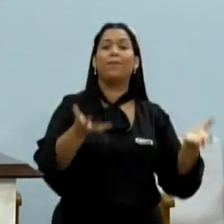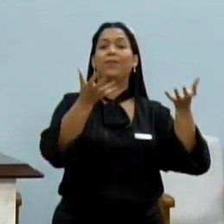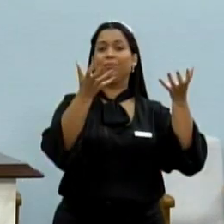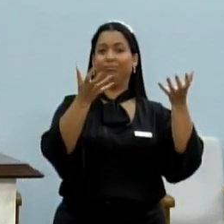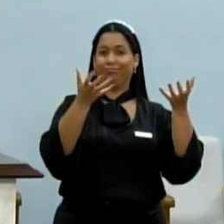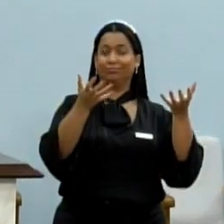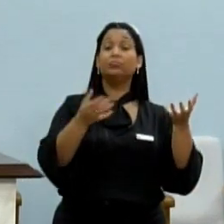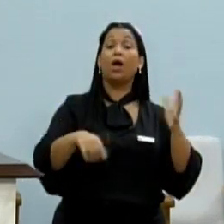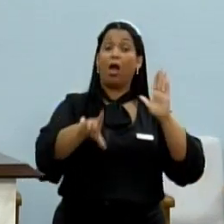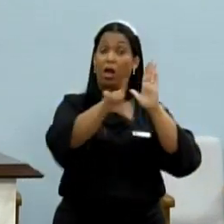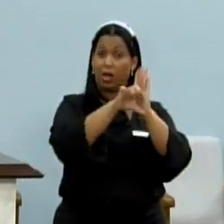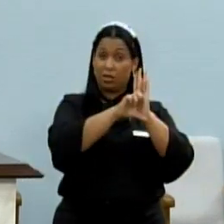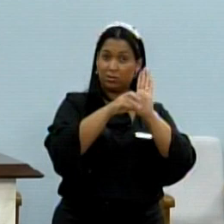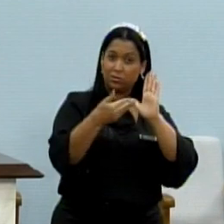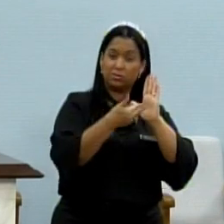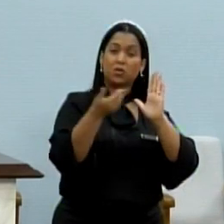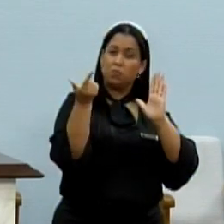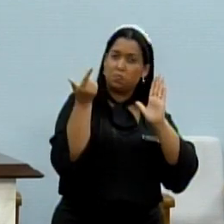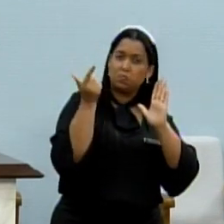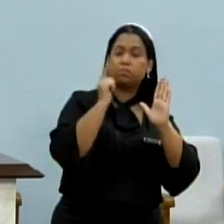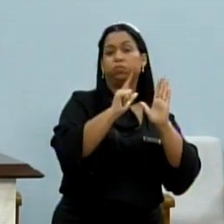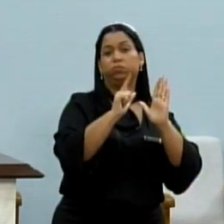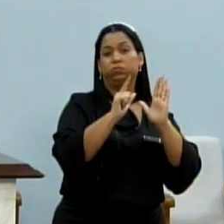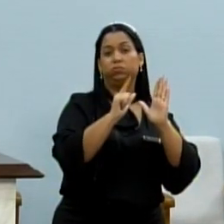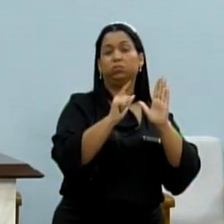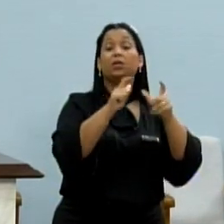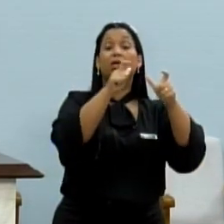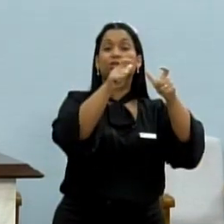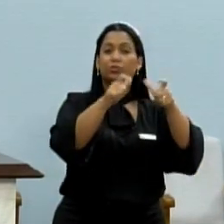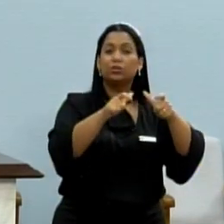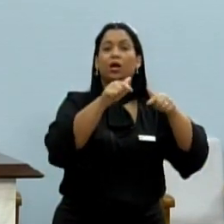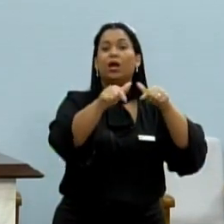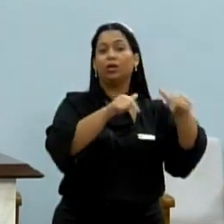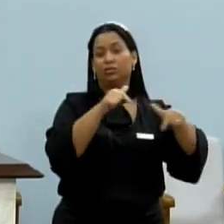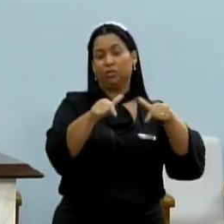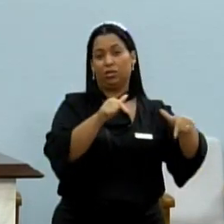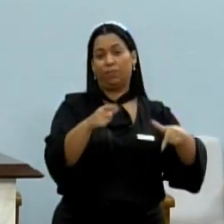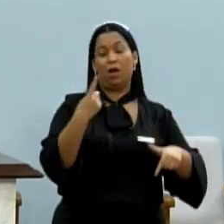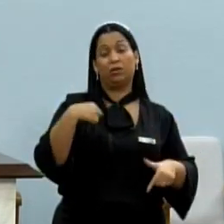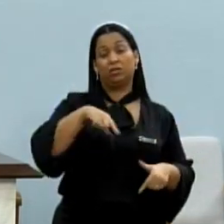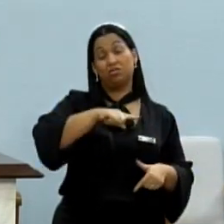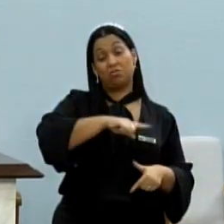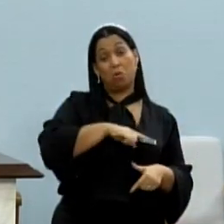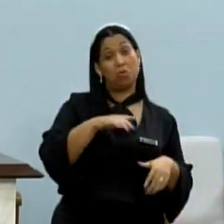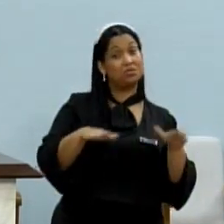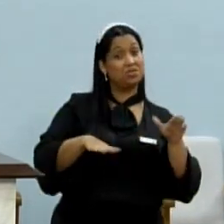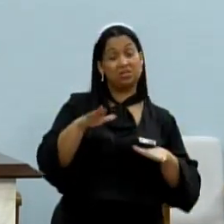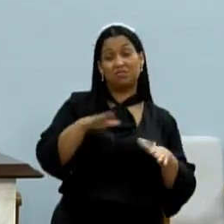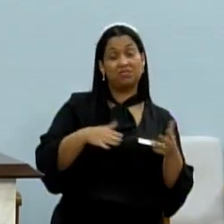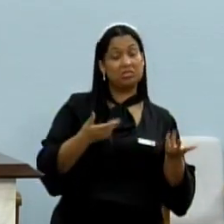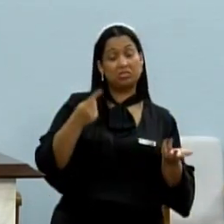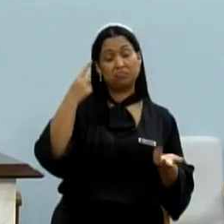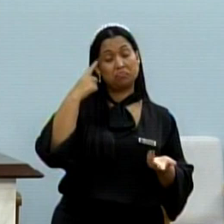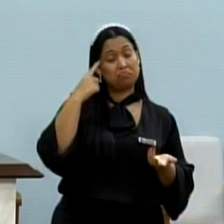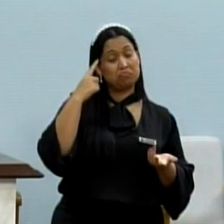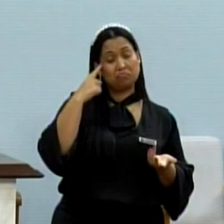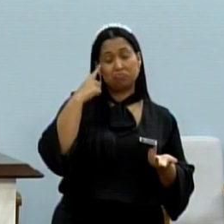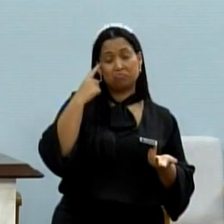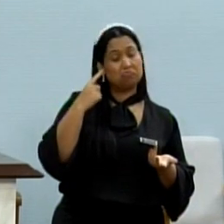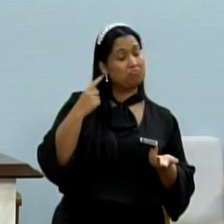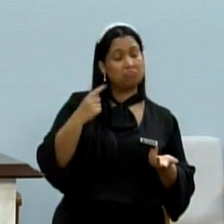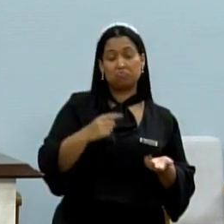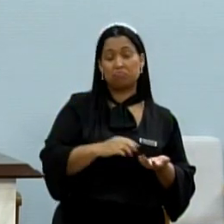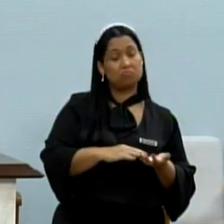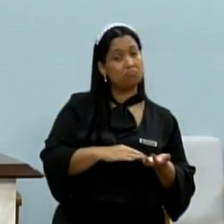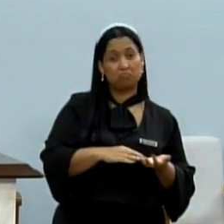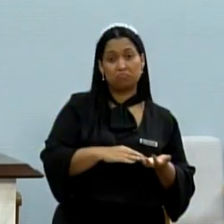as normas alcancem aqueles ambientes de trabalho que nós muitas vezes sequer imaginamos que